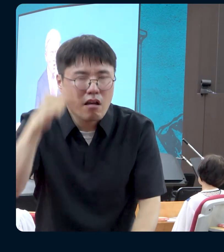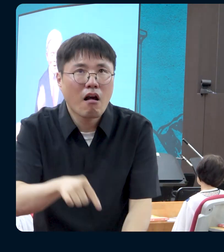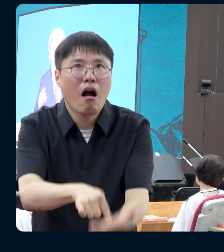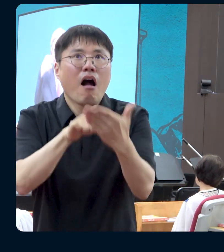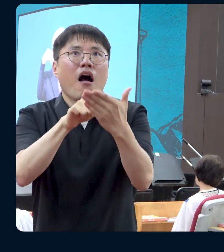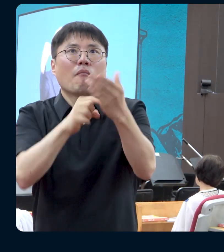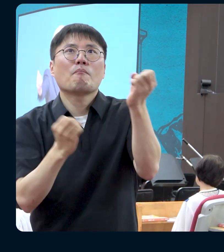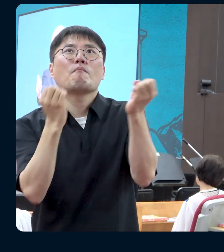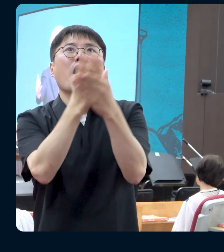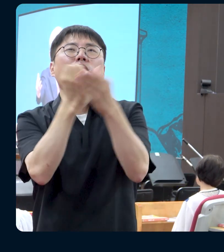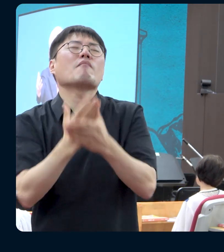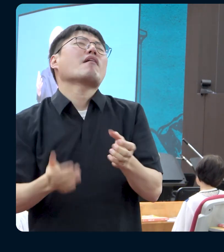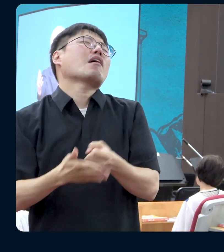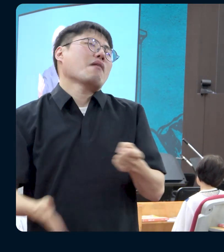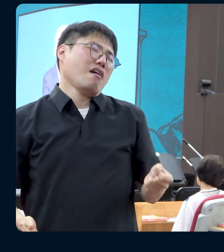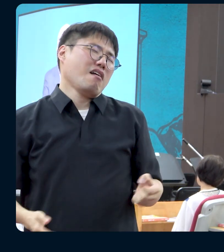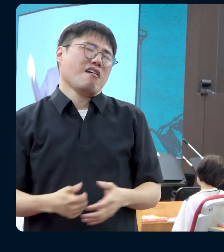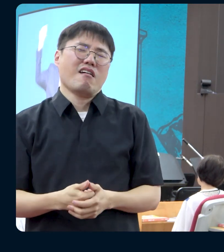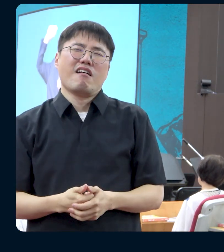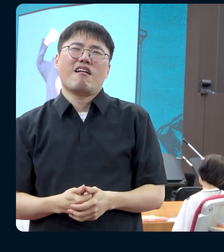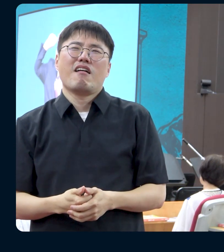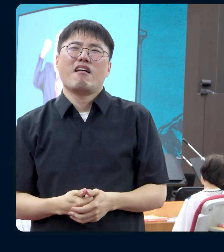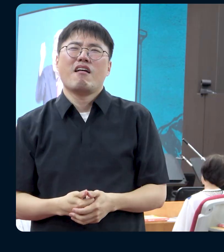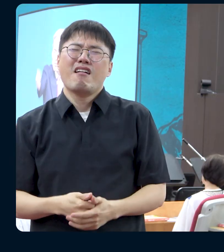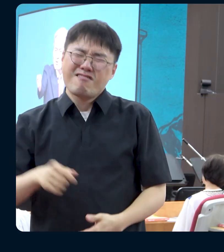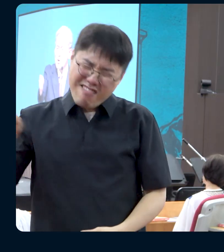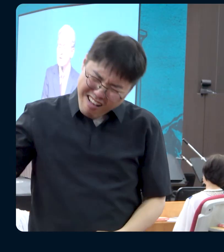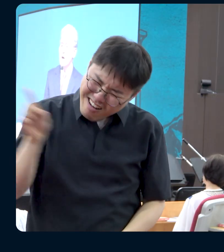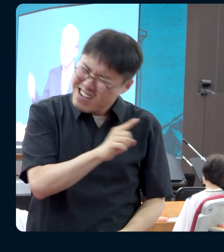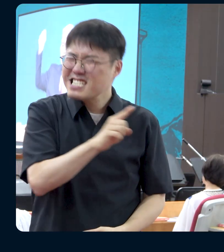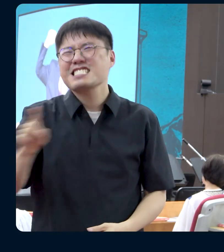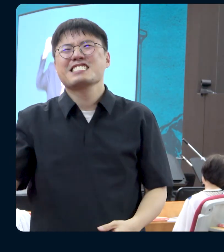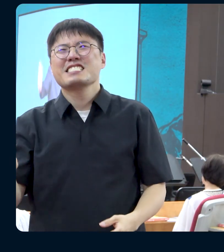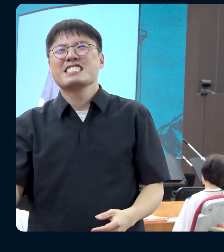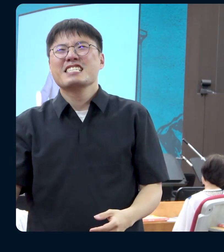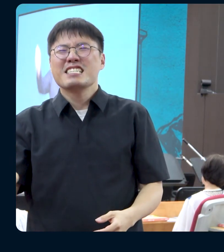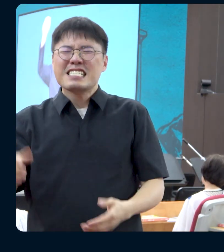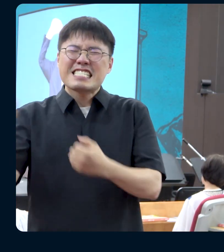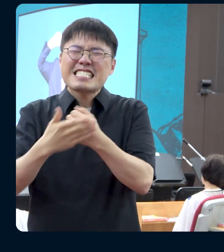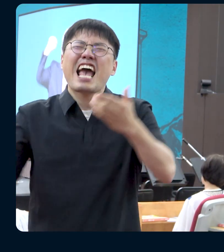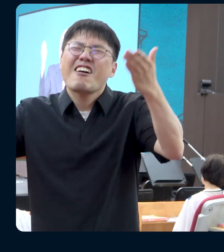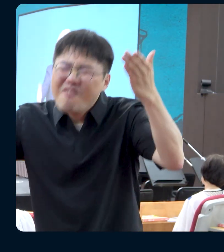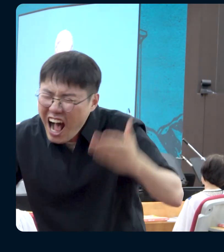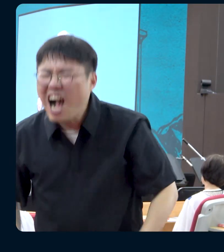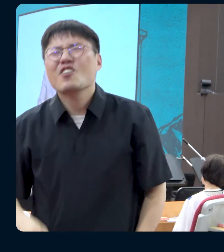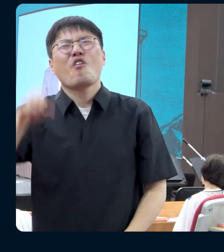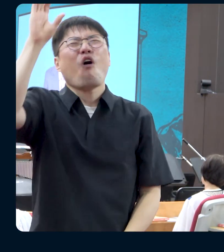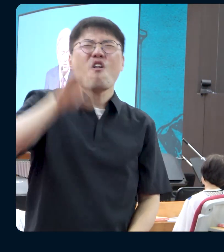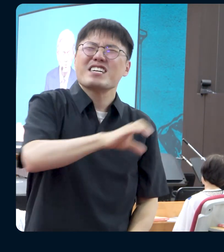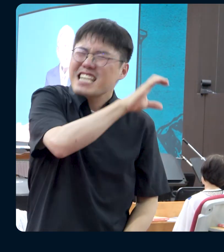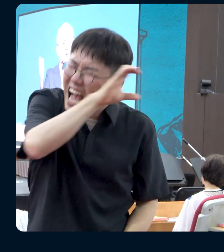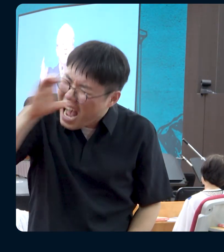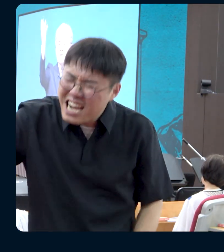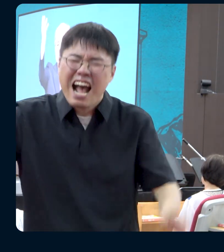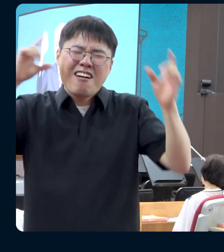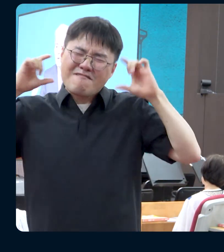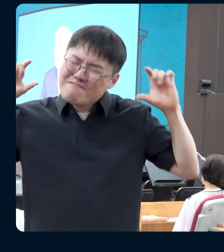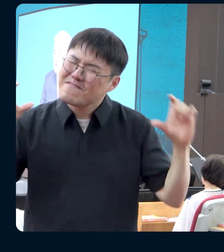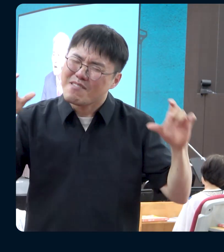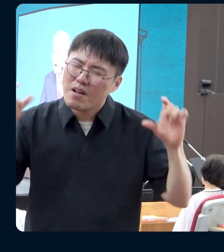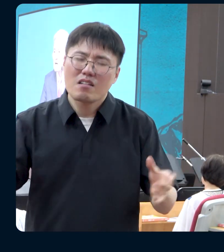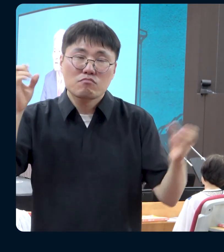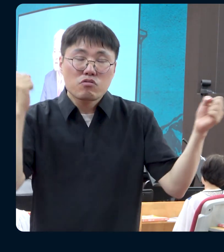다시 살아나면서 교만이 고개를 드는데, 예, 아무리 또 처리하고 은혜 받고 십자가에